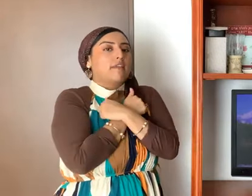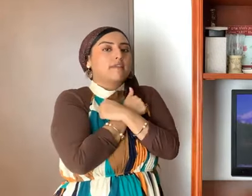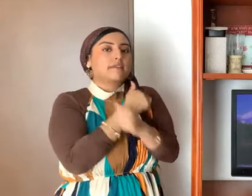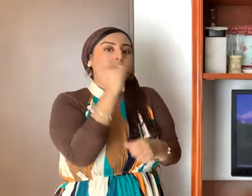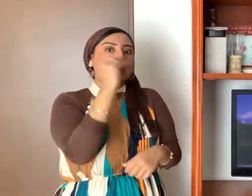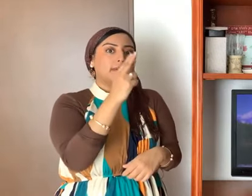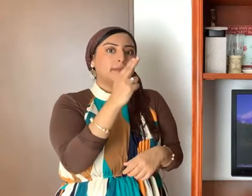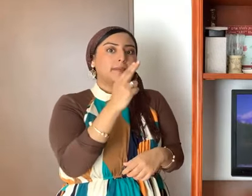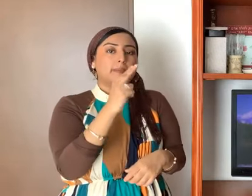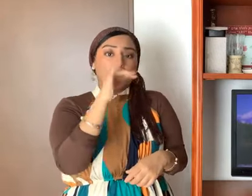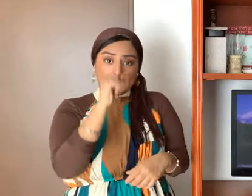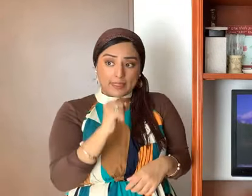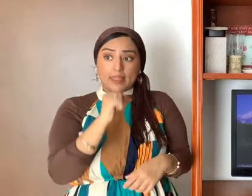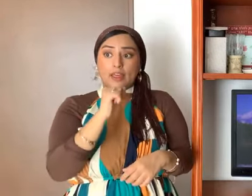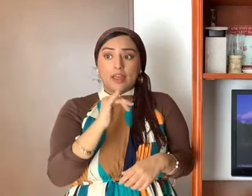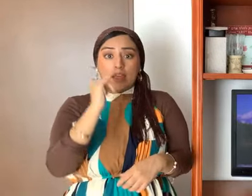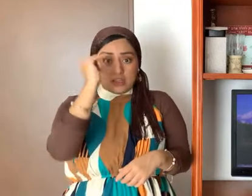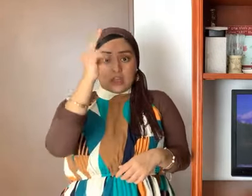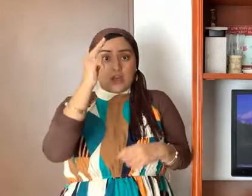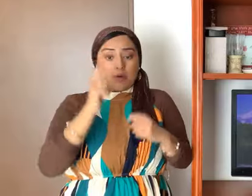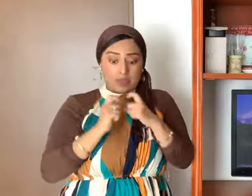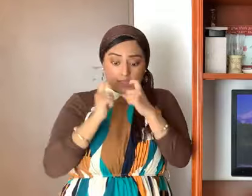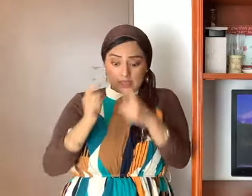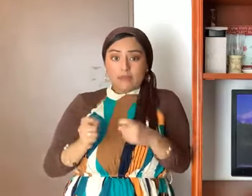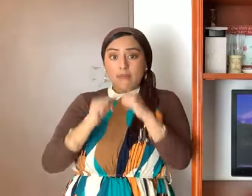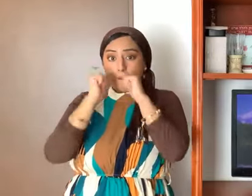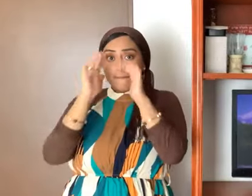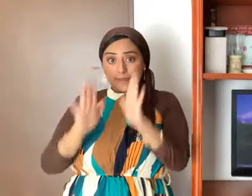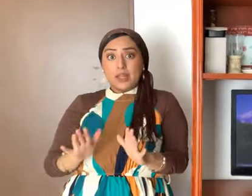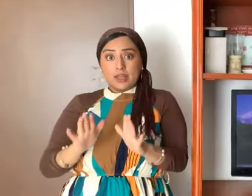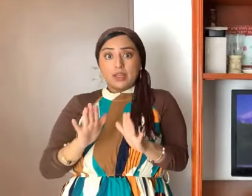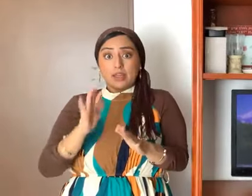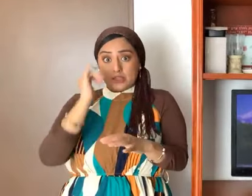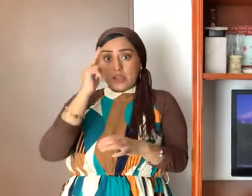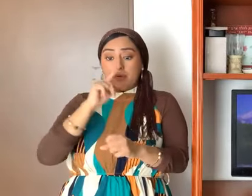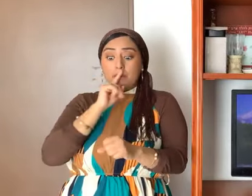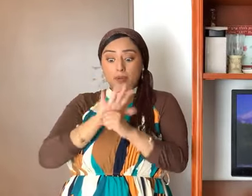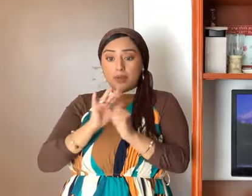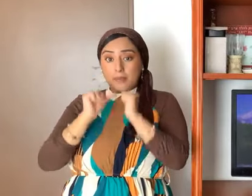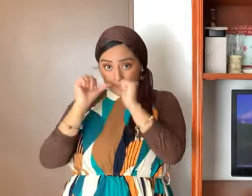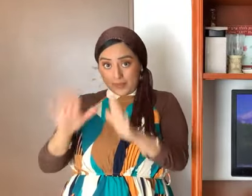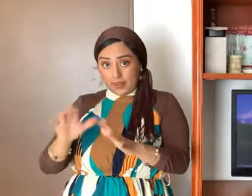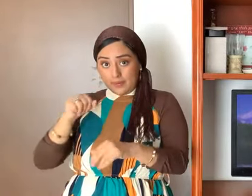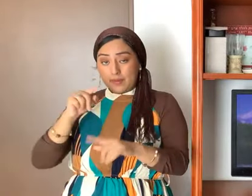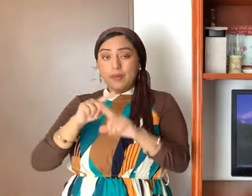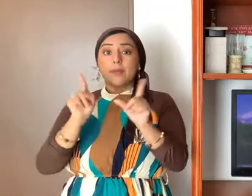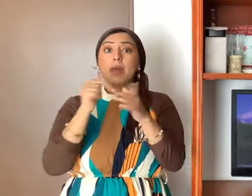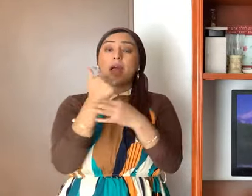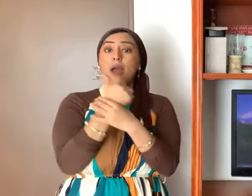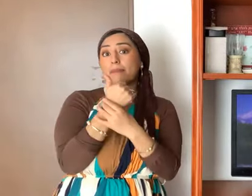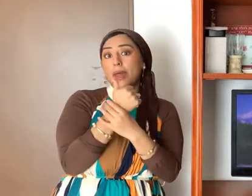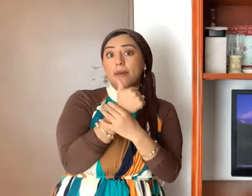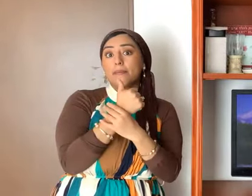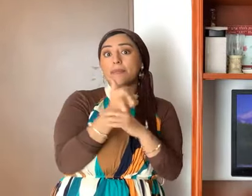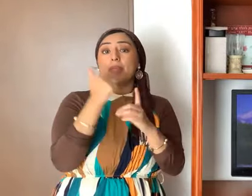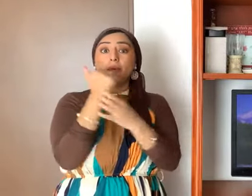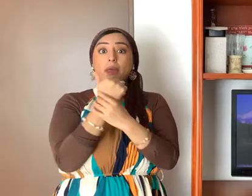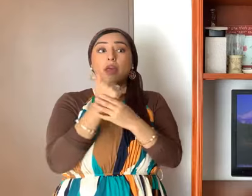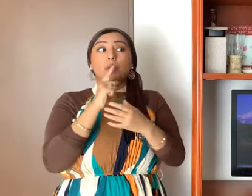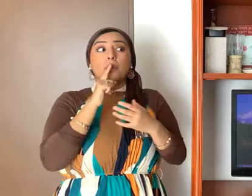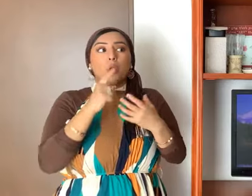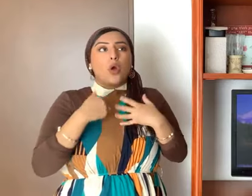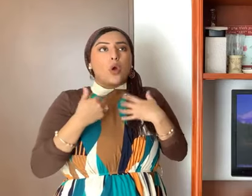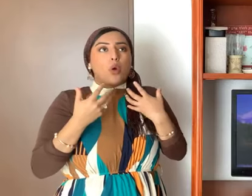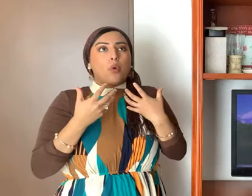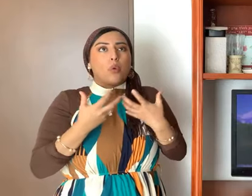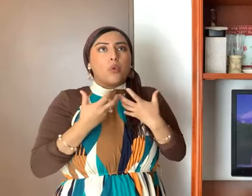amaba. Ciertamente Yahweh le dio galardón, le estaba prometiendo un galardón, pero Abraham lo que él deseaba, lo